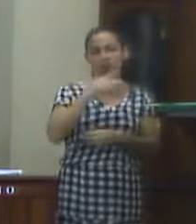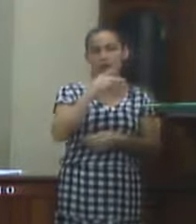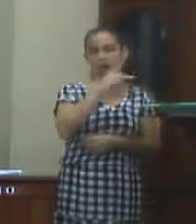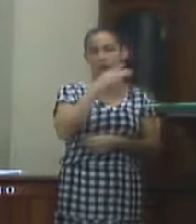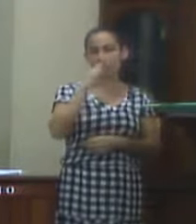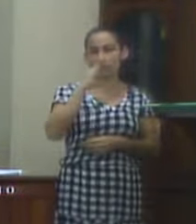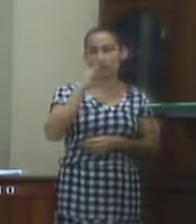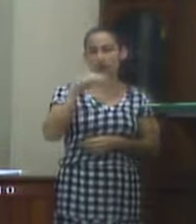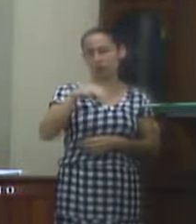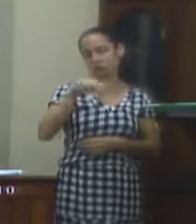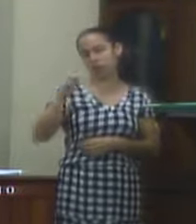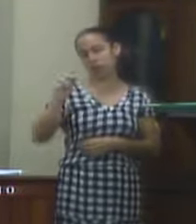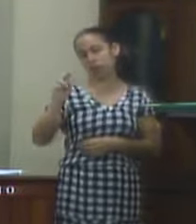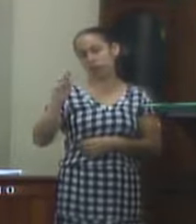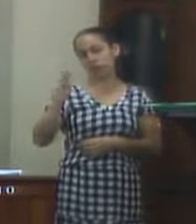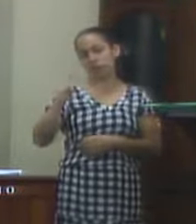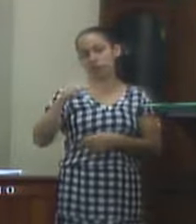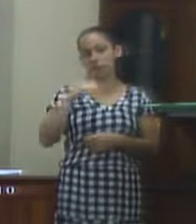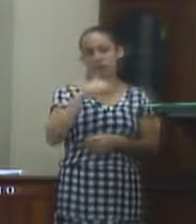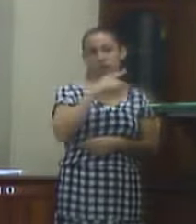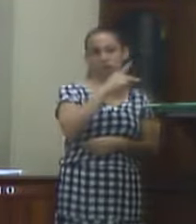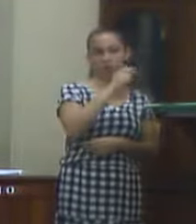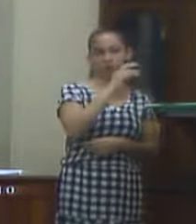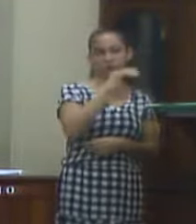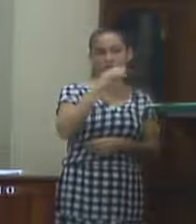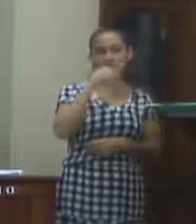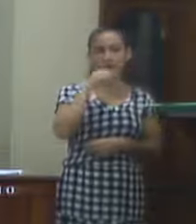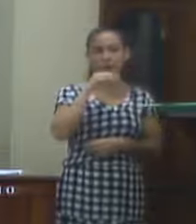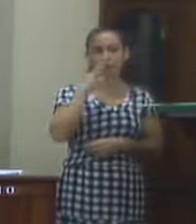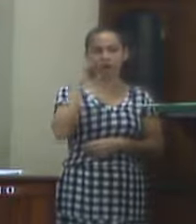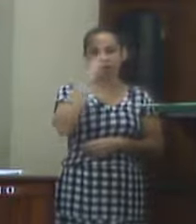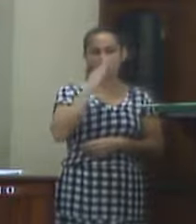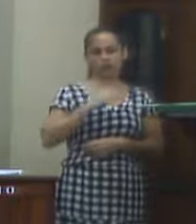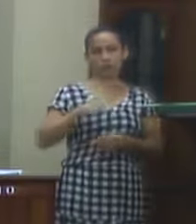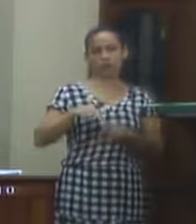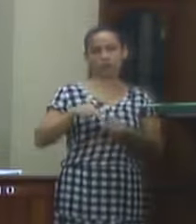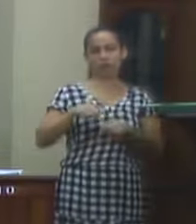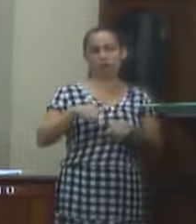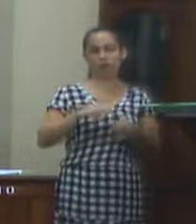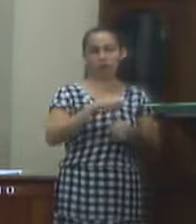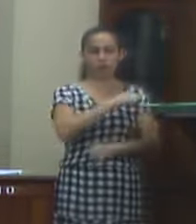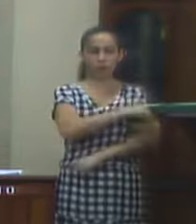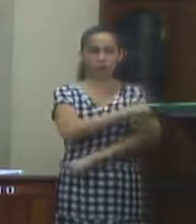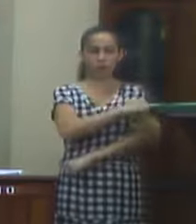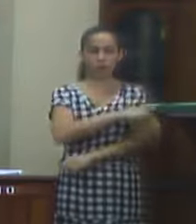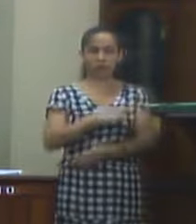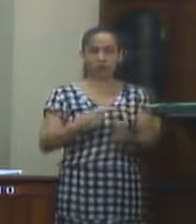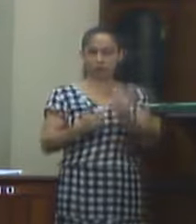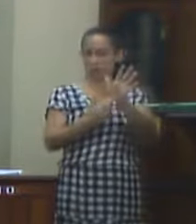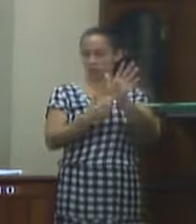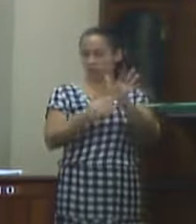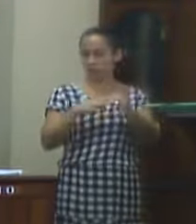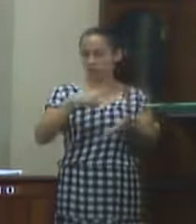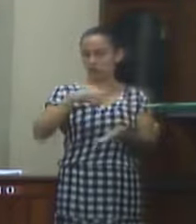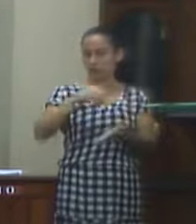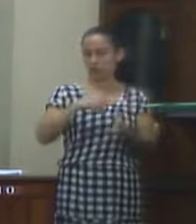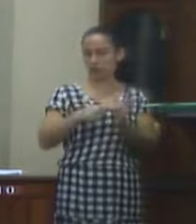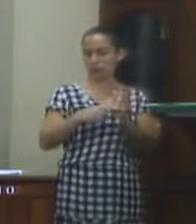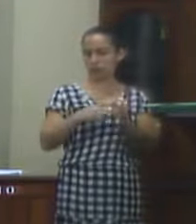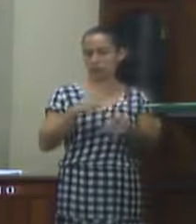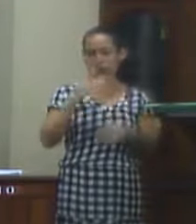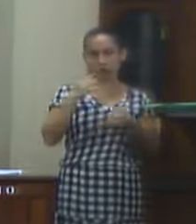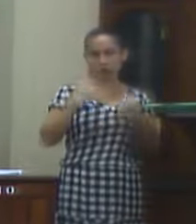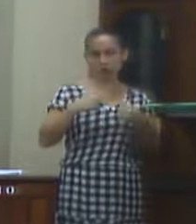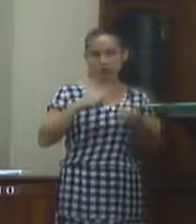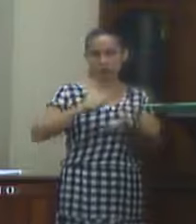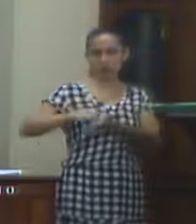PMB, Partido da Mulher Brasileira, no dia 29 a 30, corrente mês da cidade do Rio de Janeiro, como comprova o convite em anexo. Solicito que a